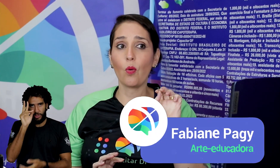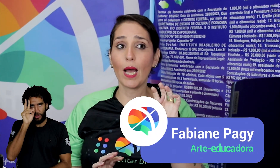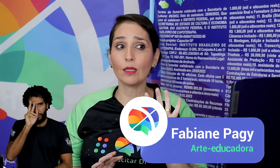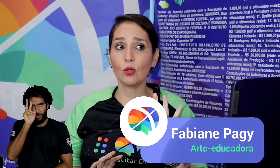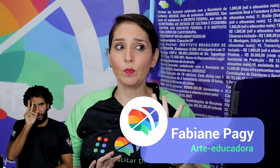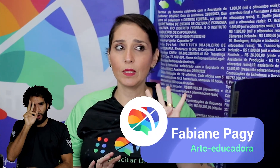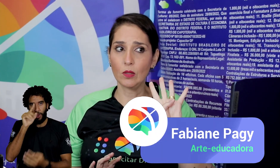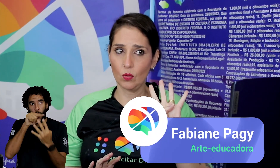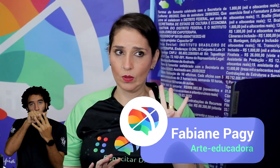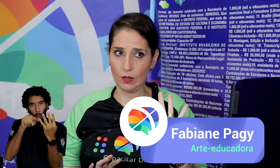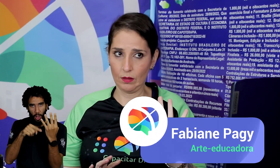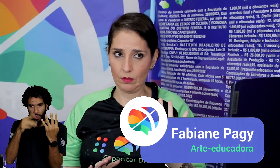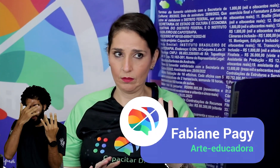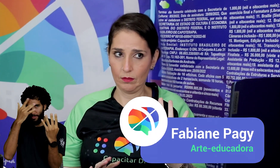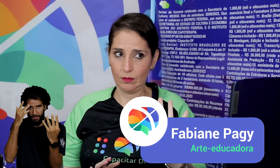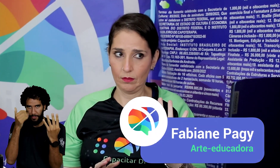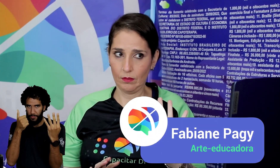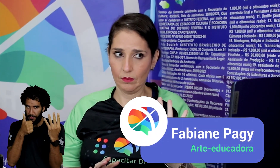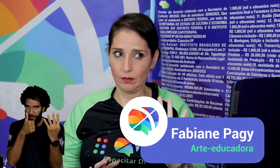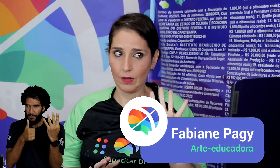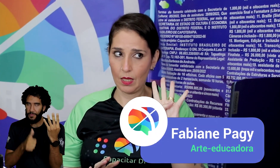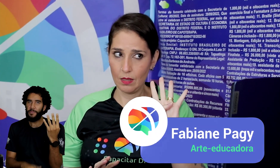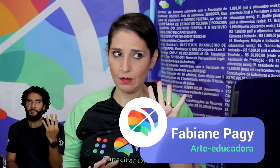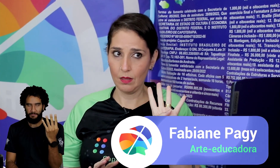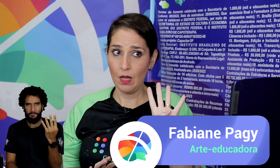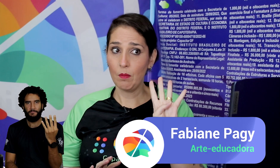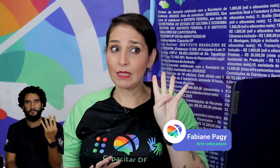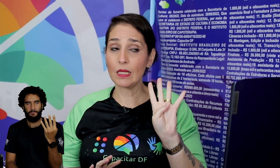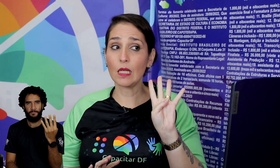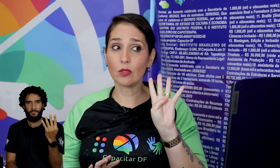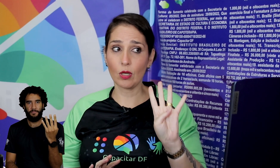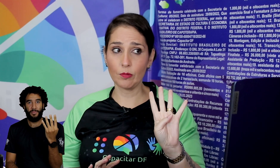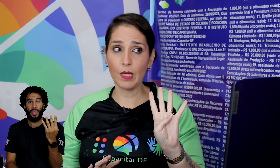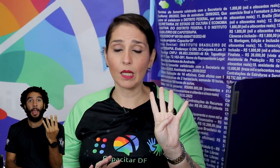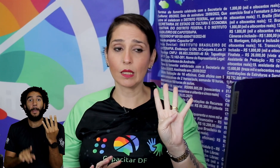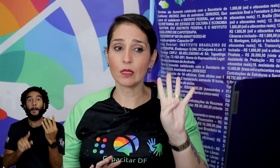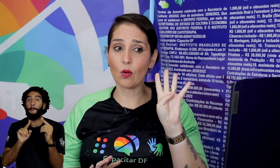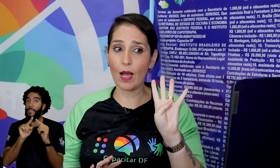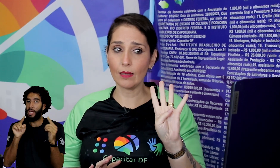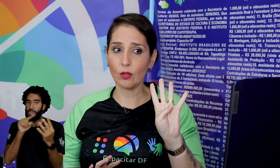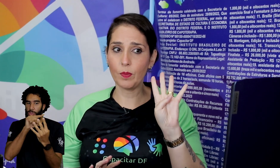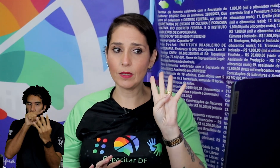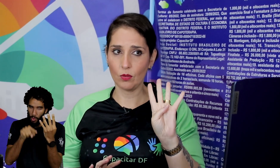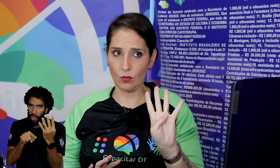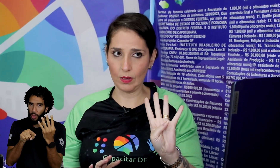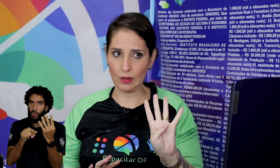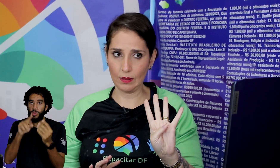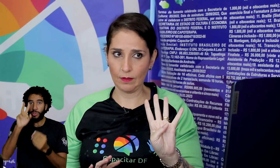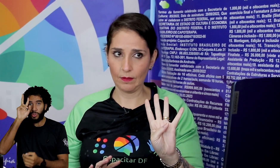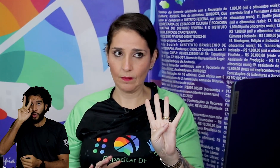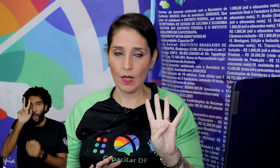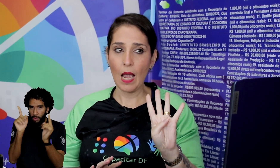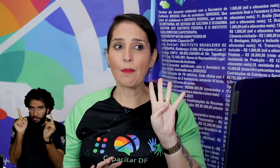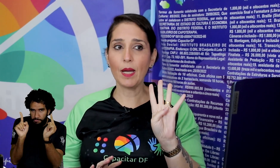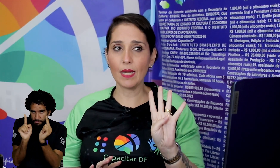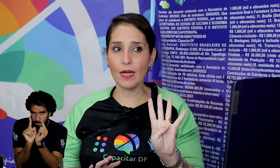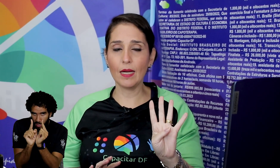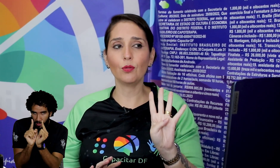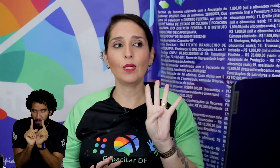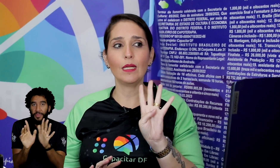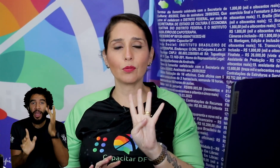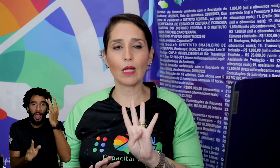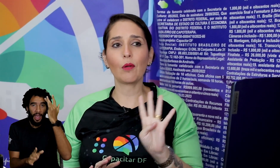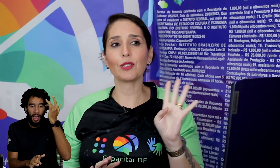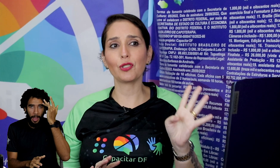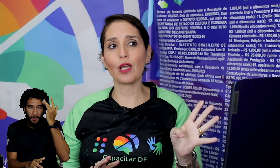de 4 pessoas, tá? Mas tem que ser histórias pequenas, 4 pessoas. Amanhã,